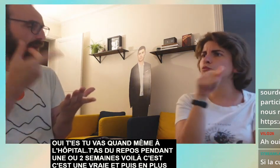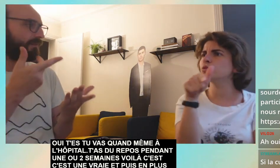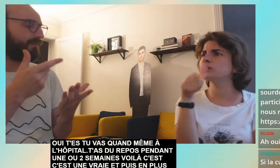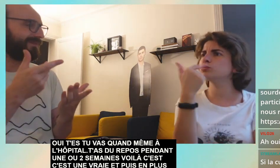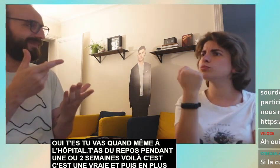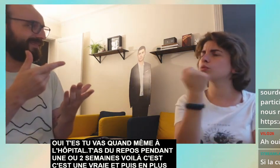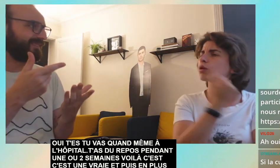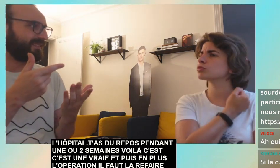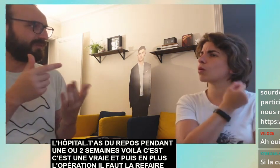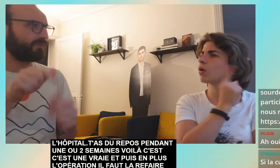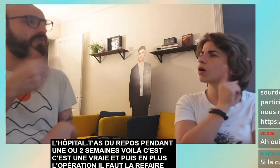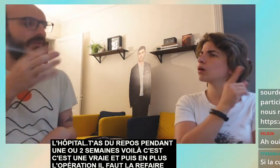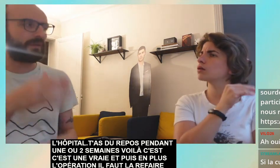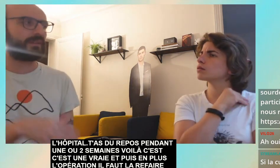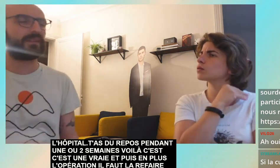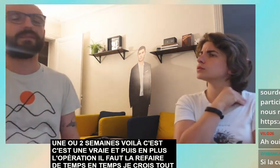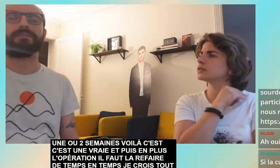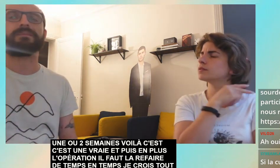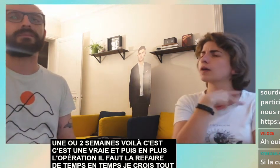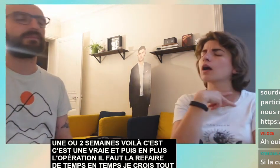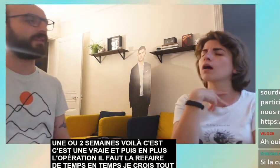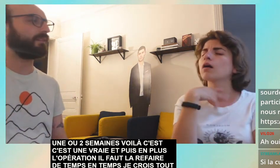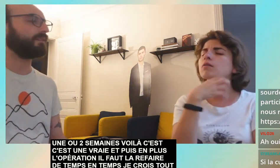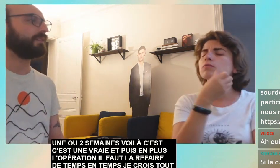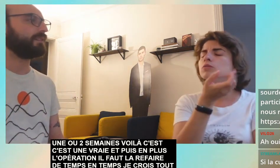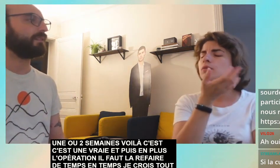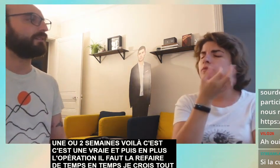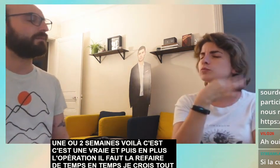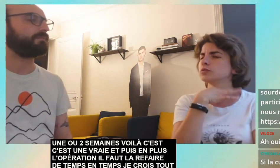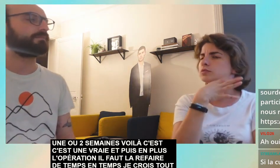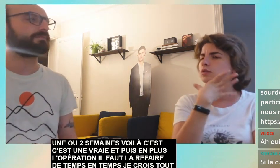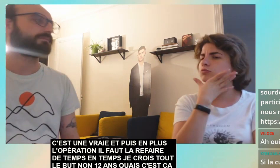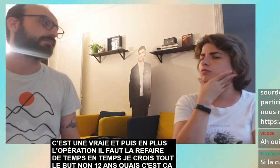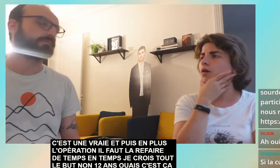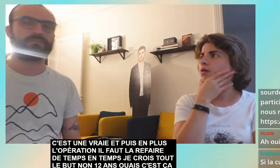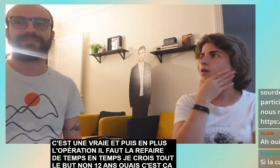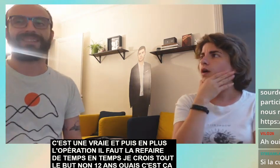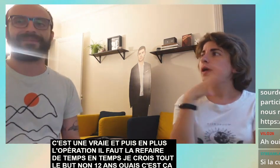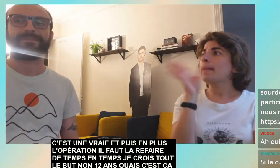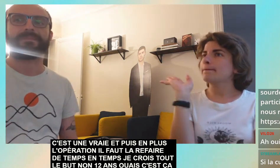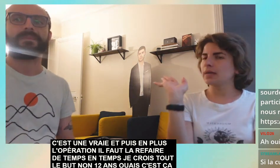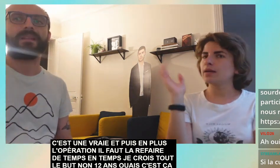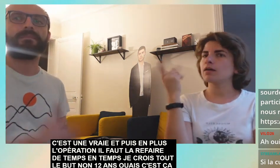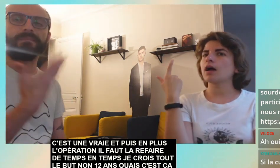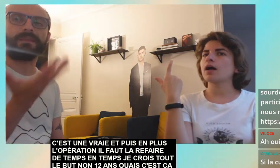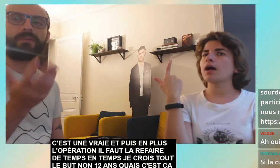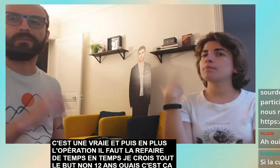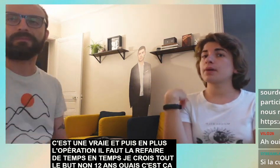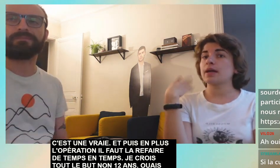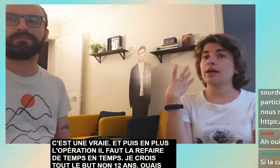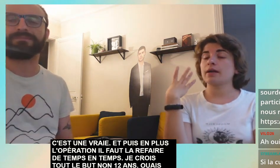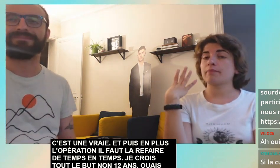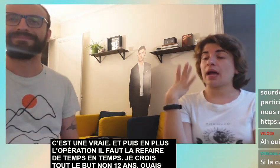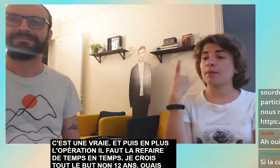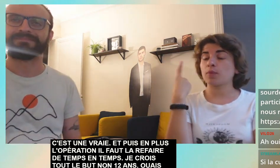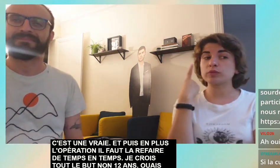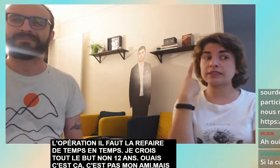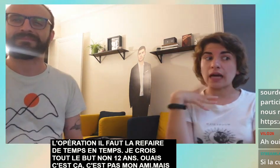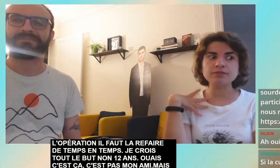Tous les 12 ans, je crois. 12 ans, ouais c'est ça. Conseillé par mon ami du sang. Ouais. Mais bon. après, par rapport aux